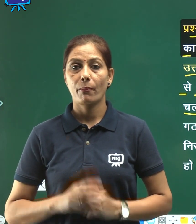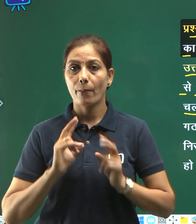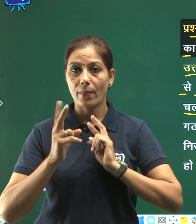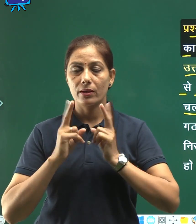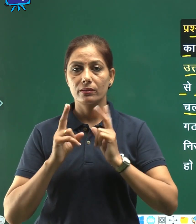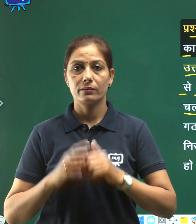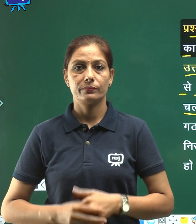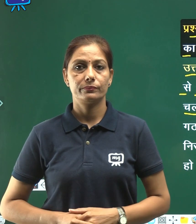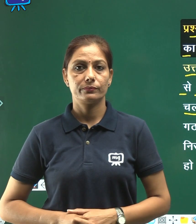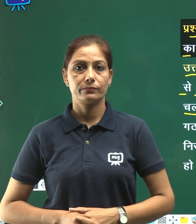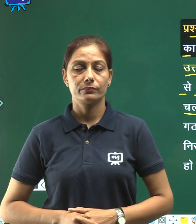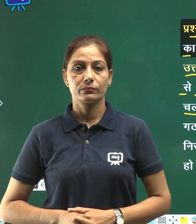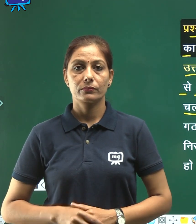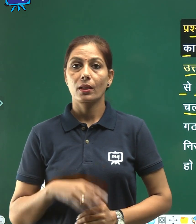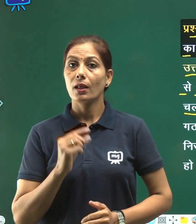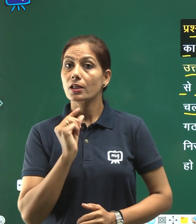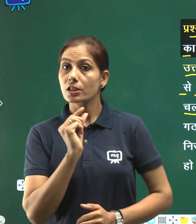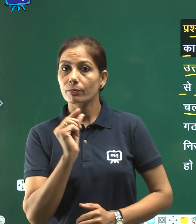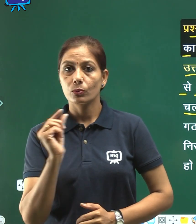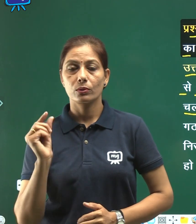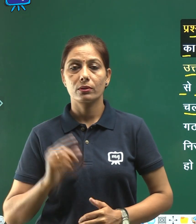बात शब्दों की